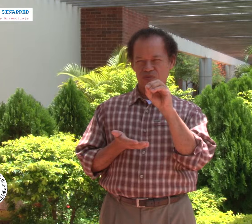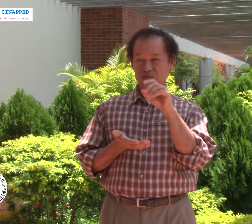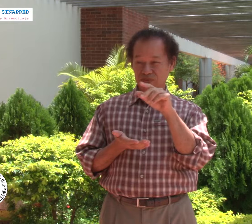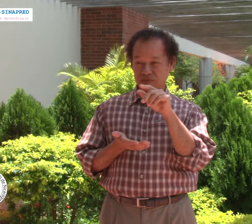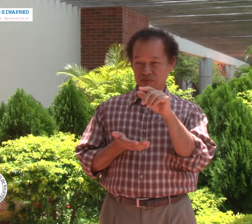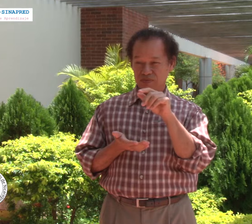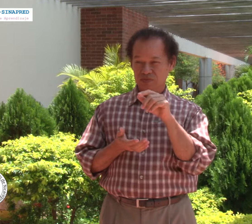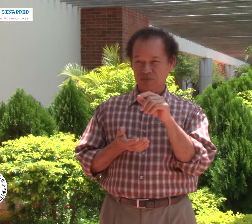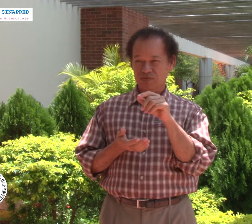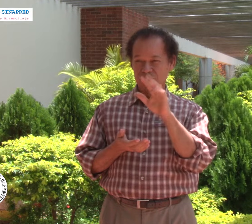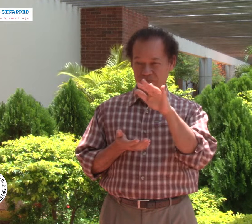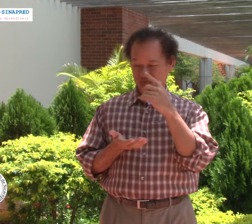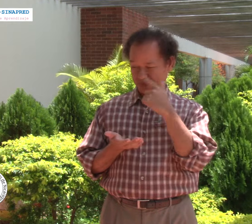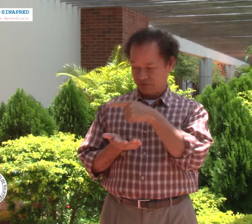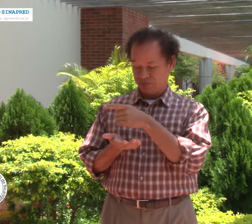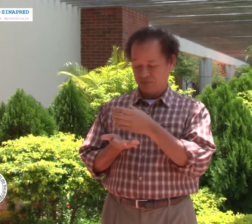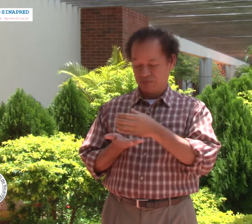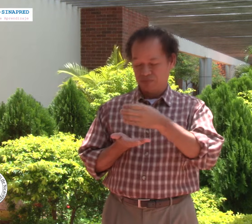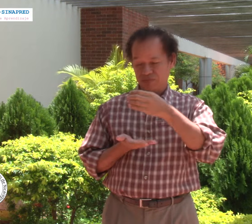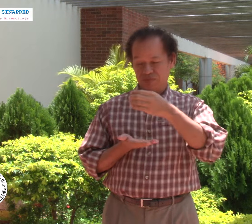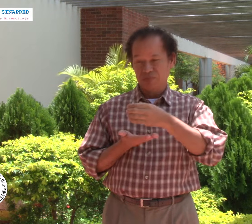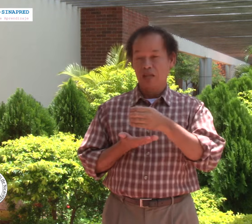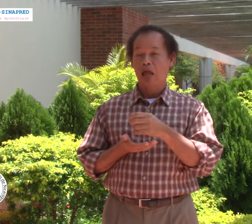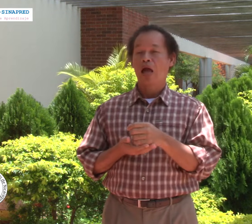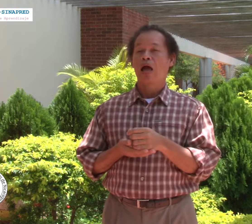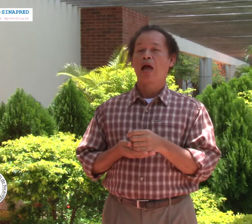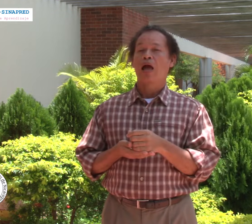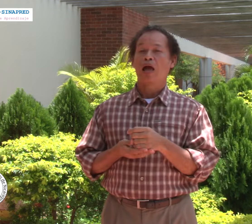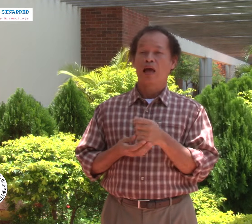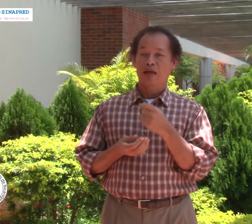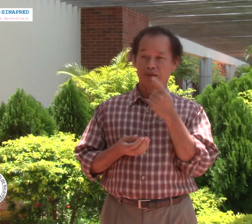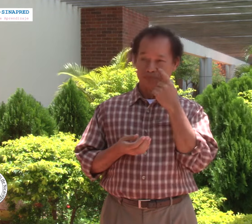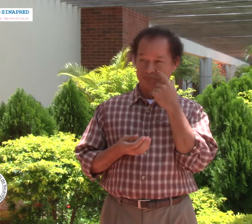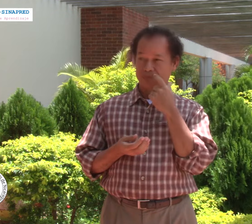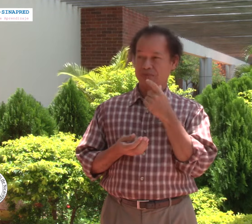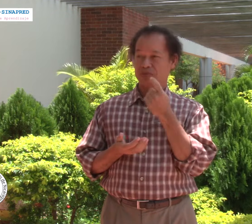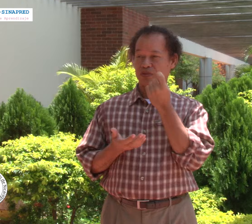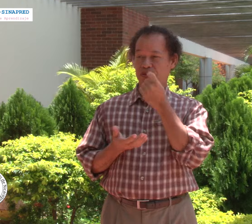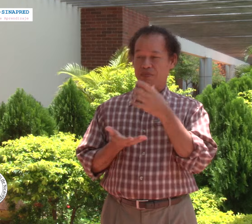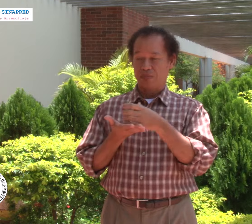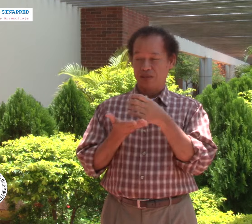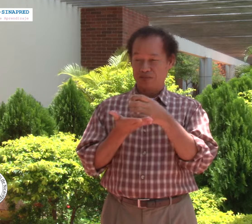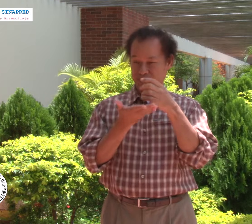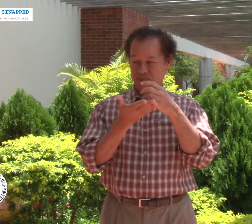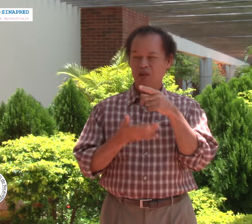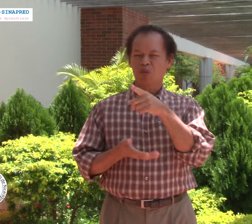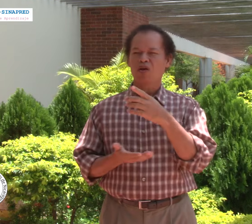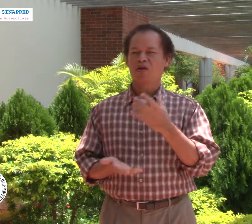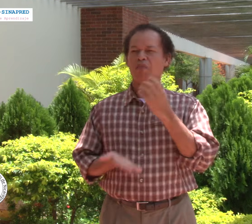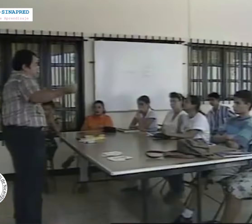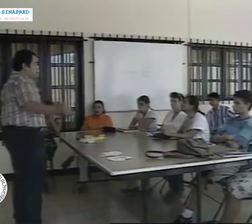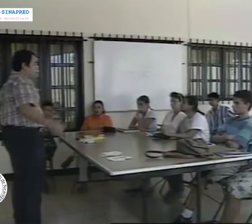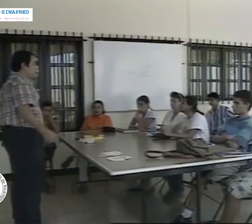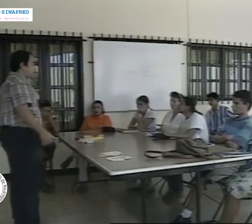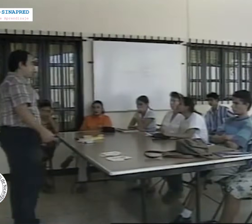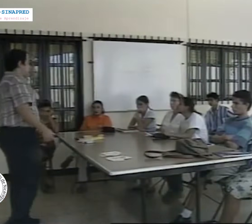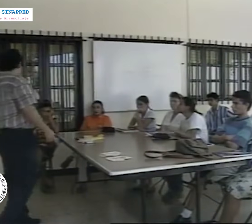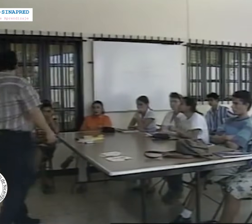nos poníamos a consultarnos qué significaba para vos la palabra vaso, cómo hacías la seña y el otro.